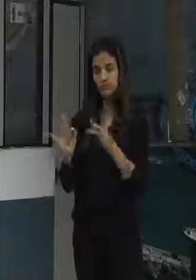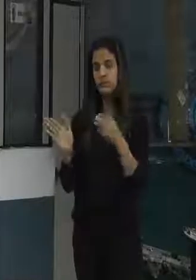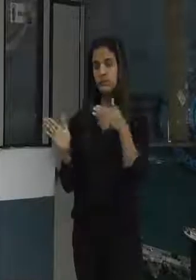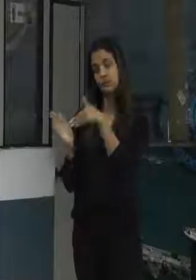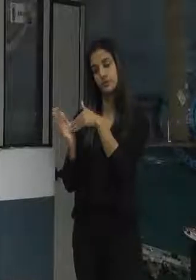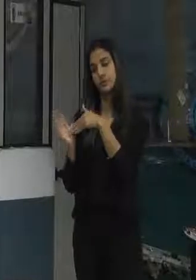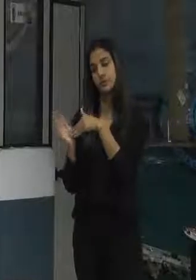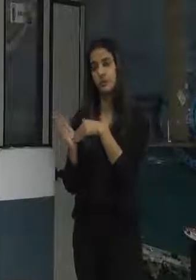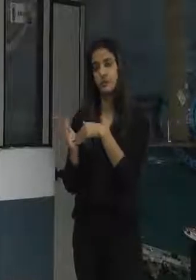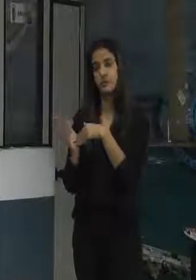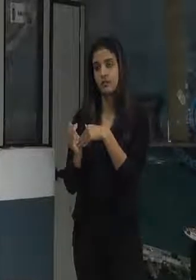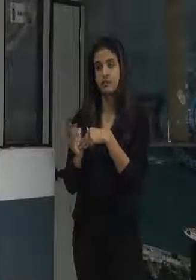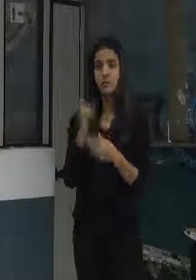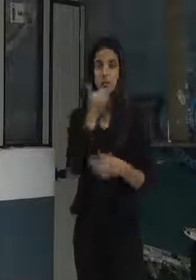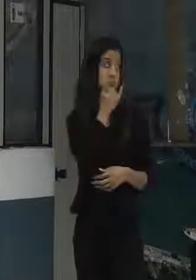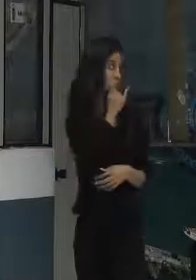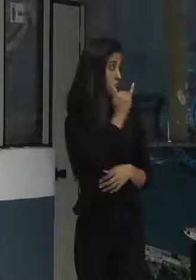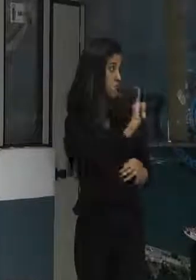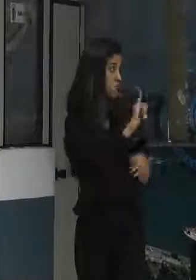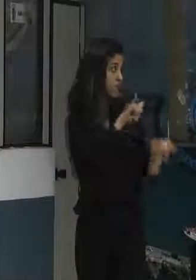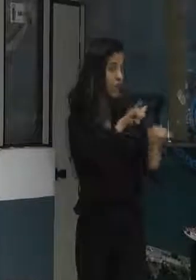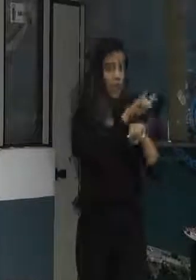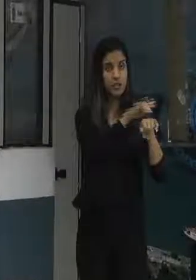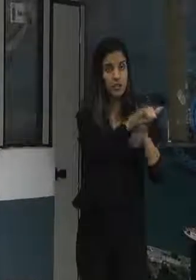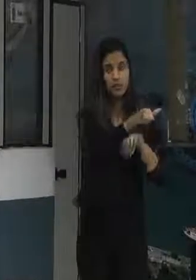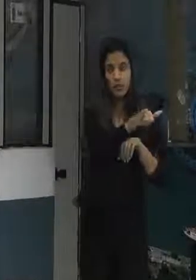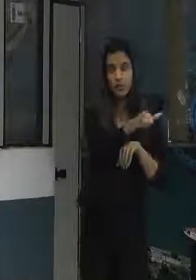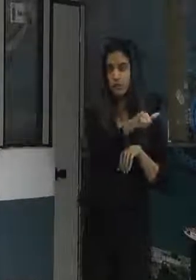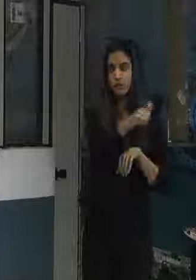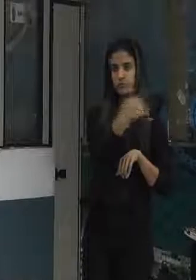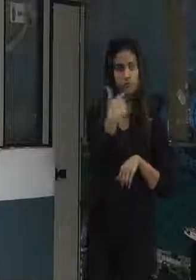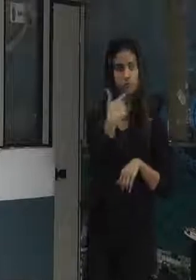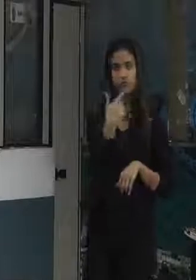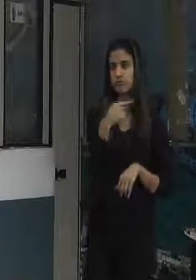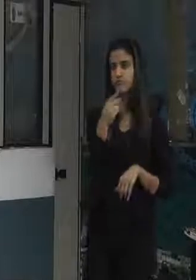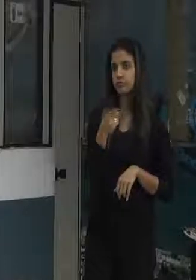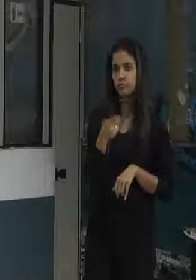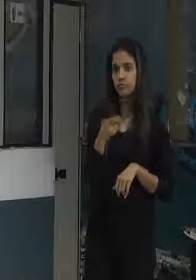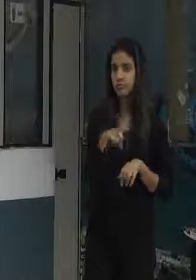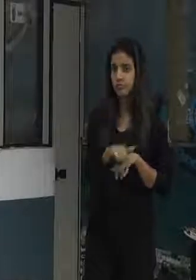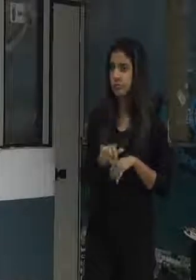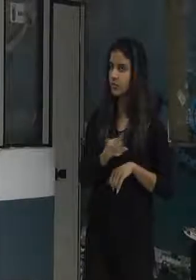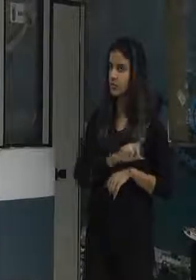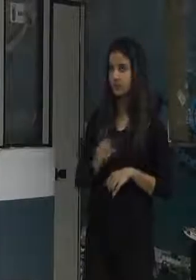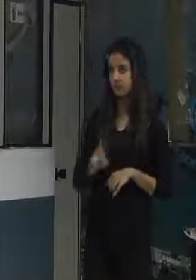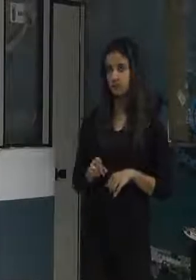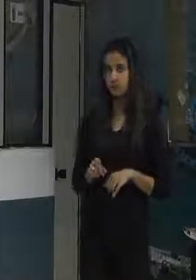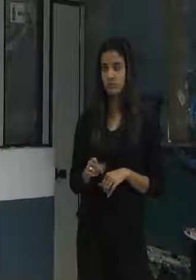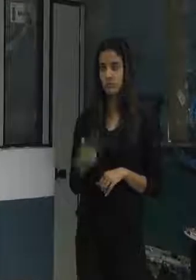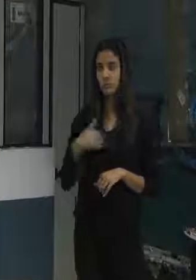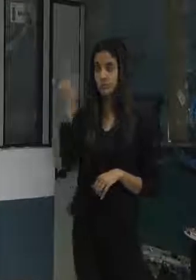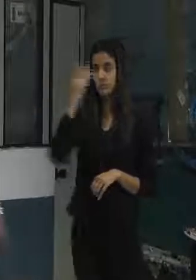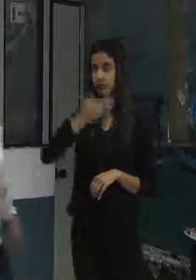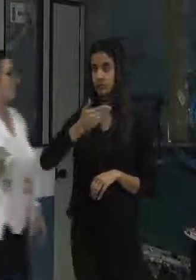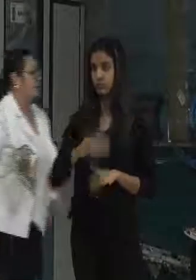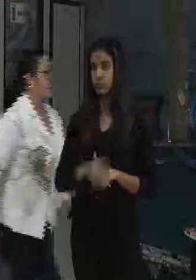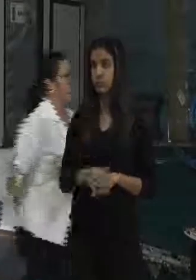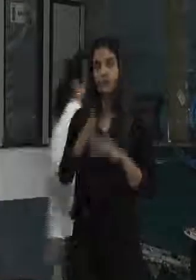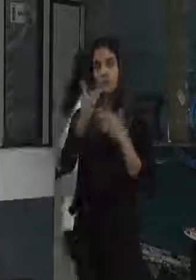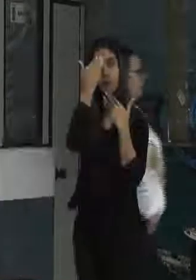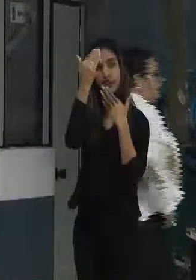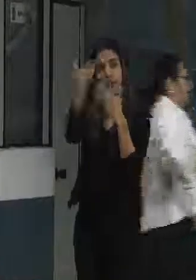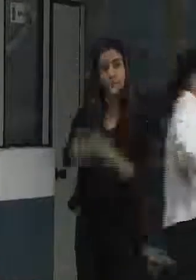tenha justificativas injustificáveis para poder não vir prestar os esclarecimentos devidos. Muito